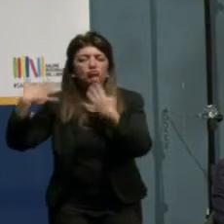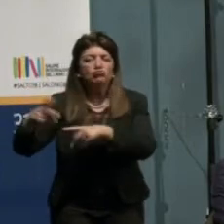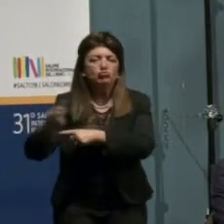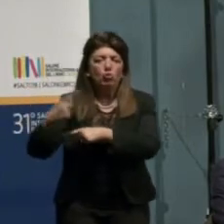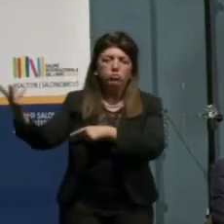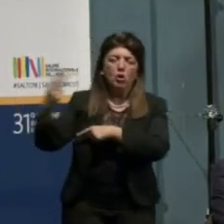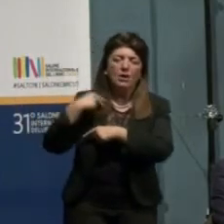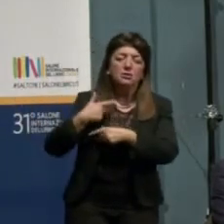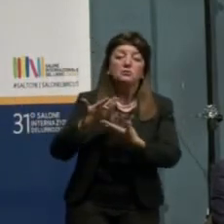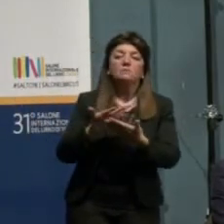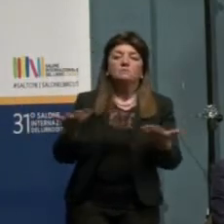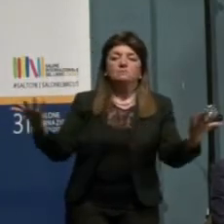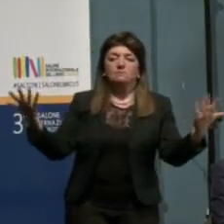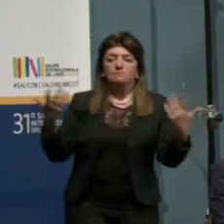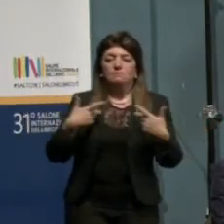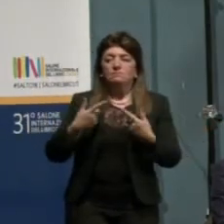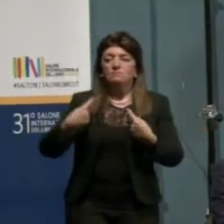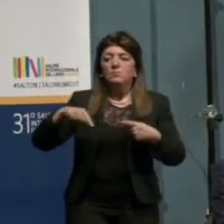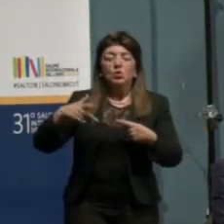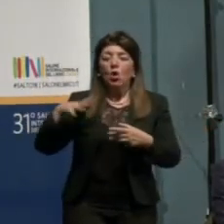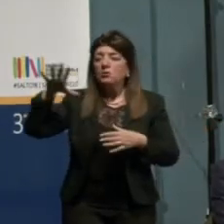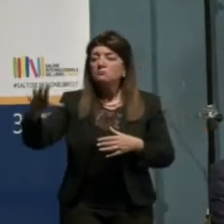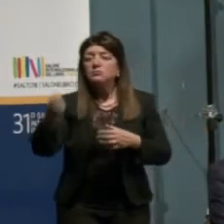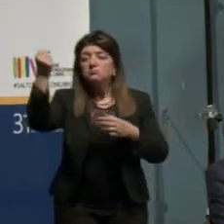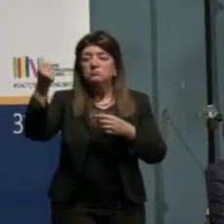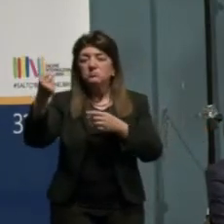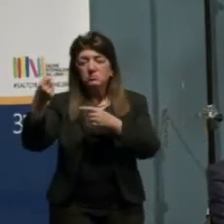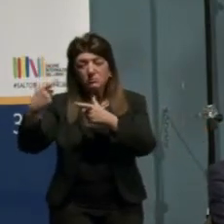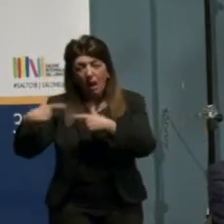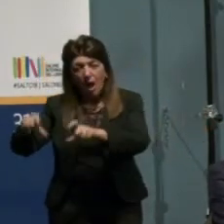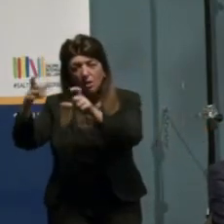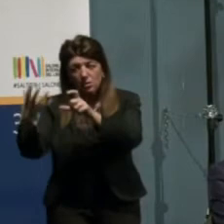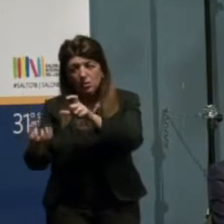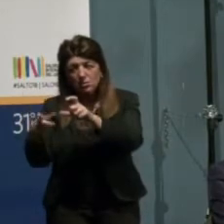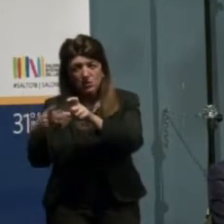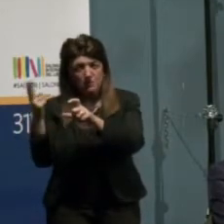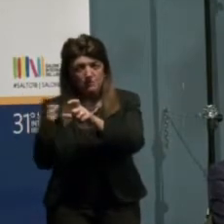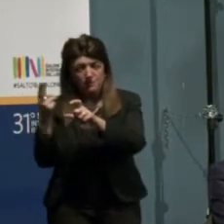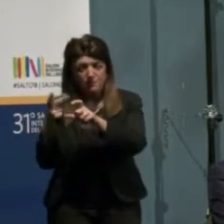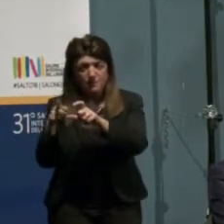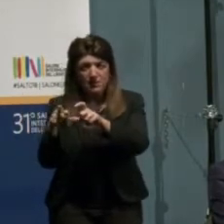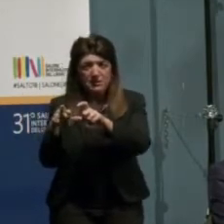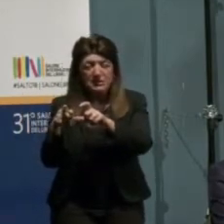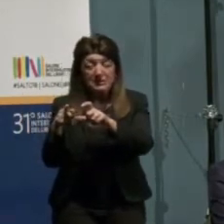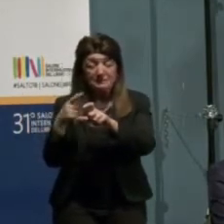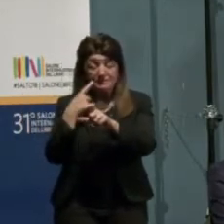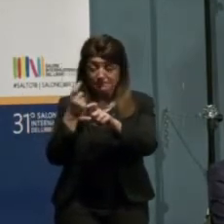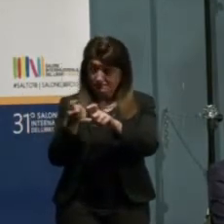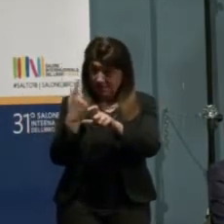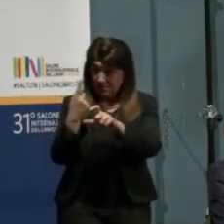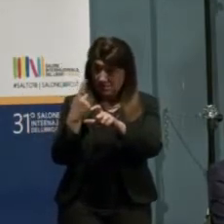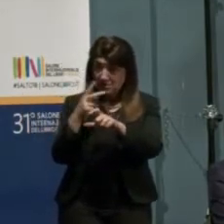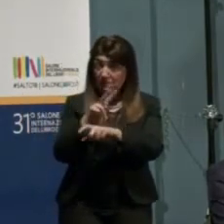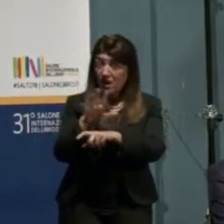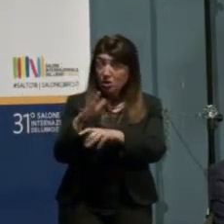incautamente non li abbiamo prelevati subito questi hard disk anche di singolare anche perché era non oltre il 25